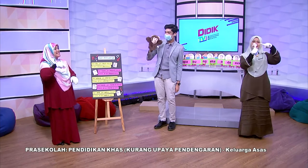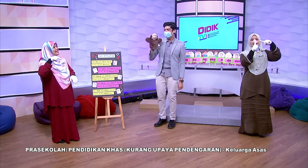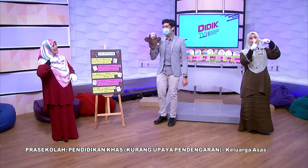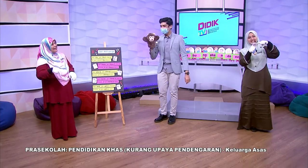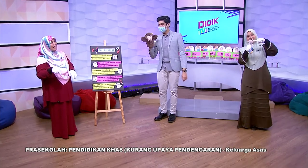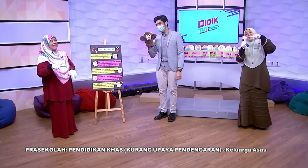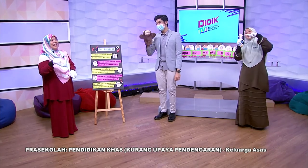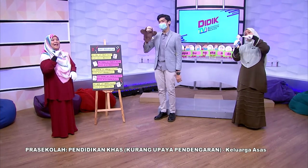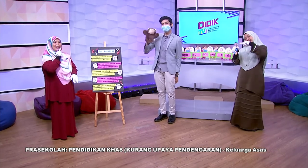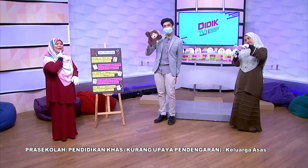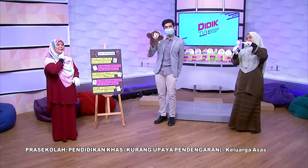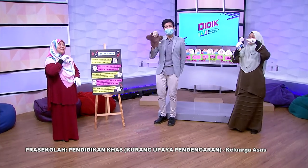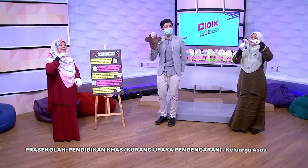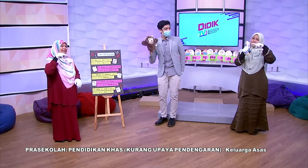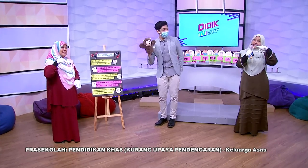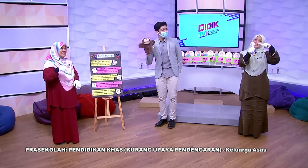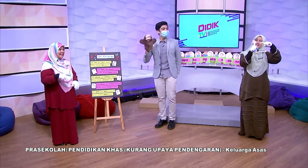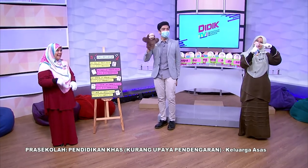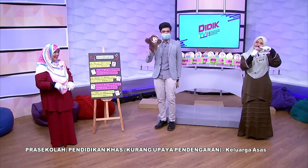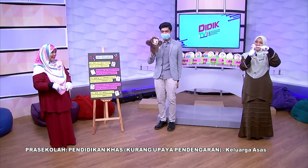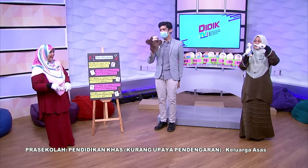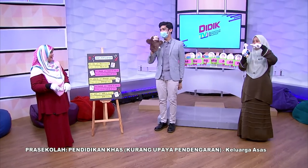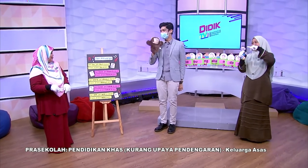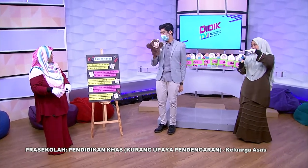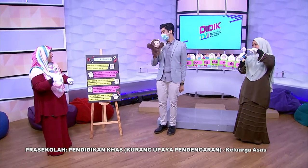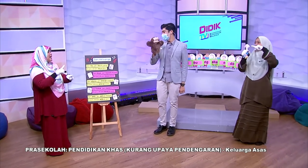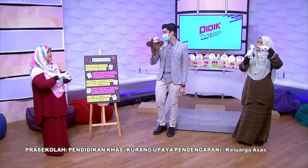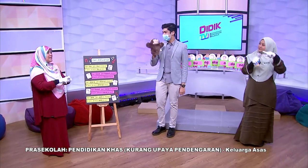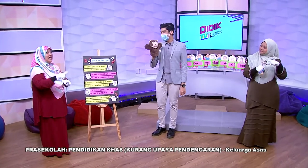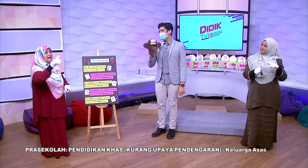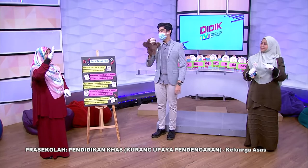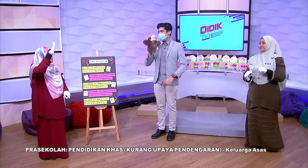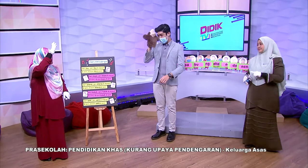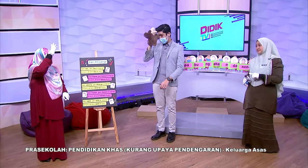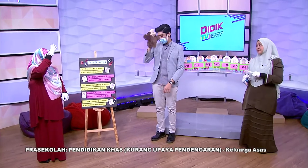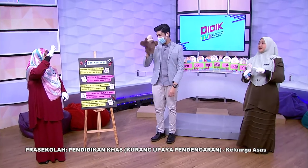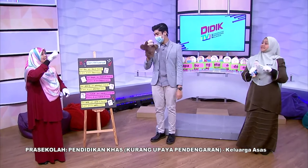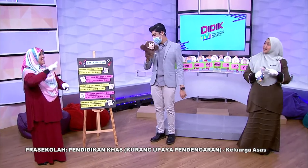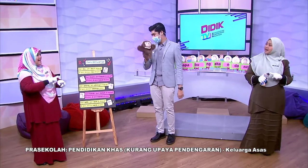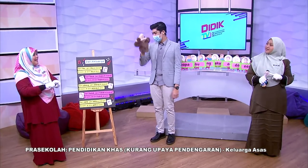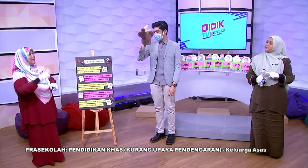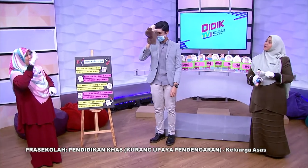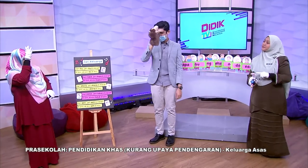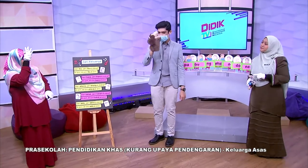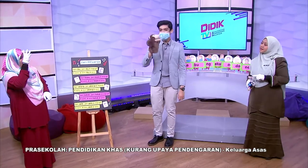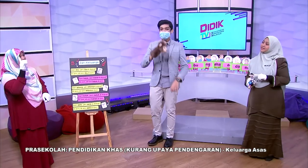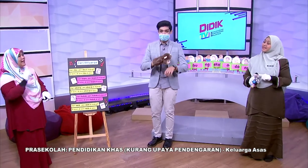sini Ibu Disini Hai bye bye bye jadi Bapa